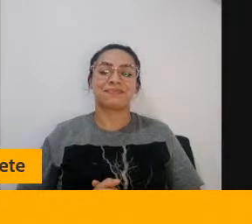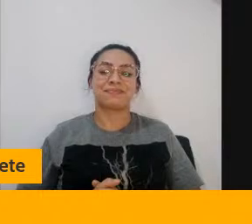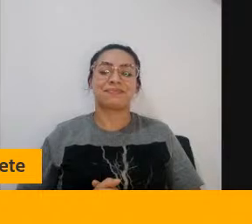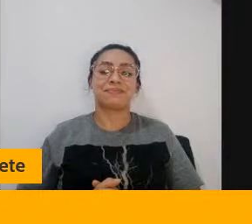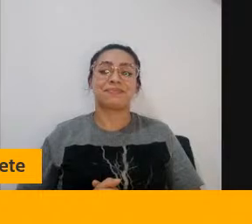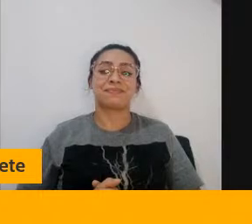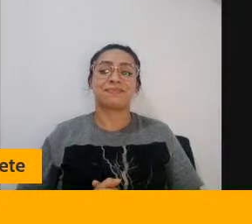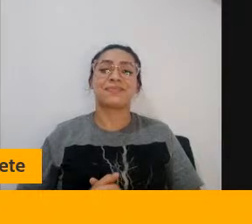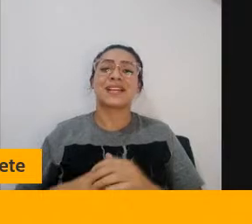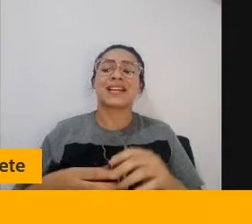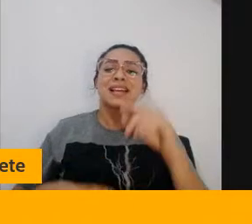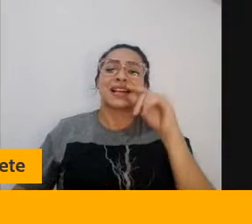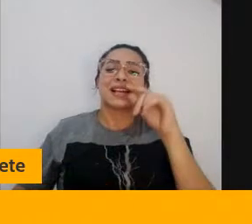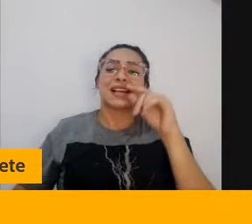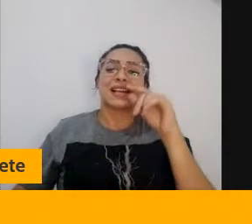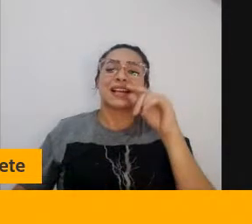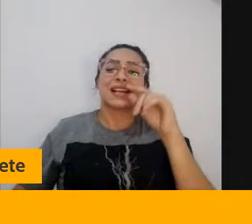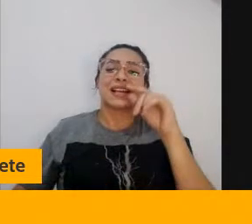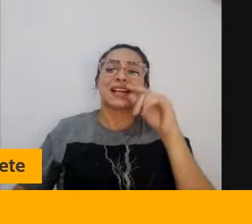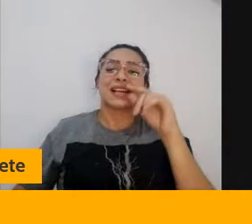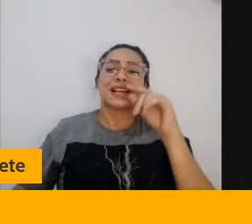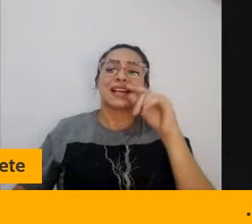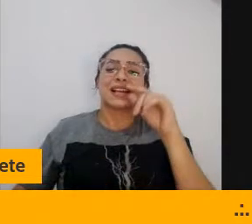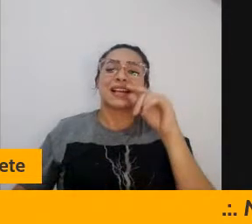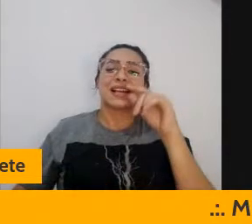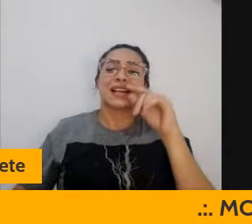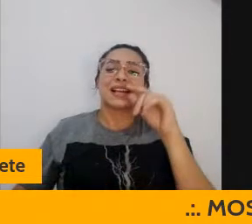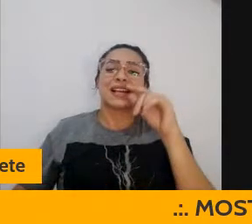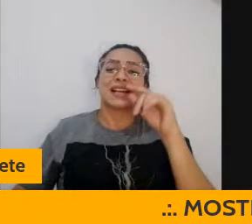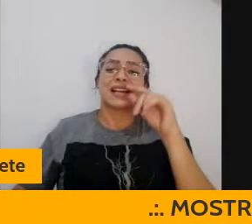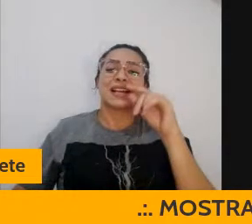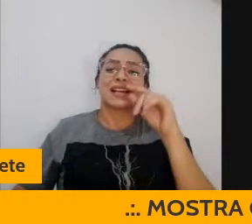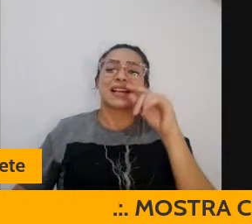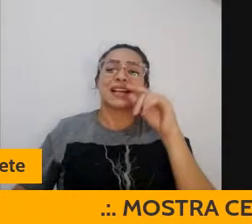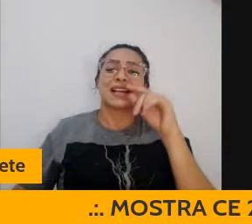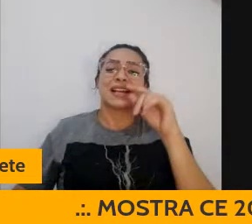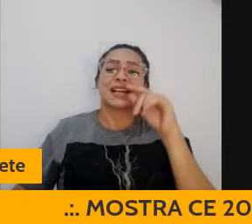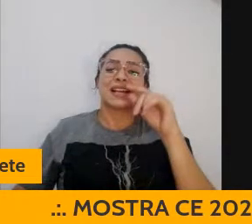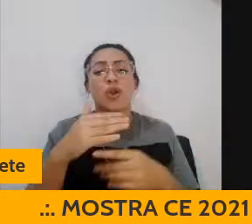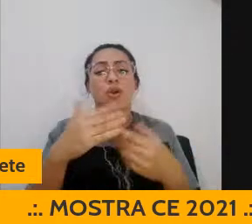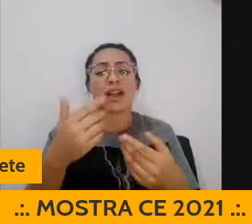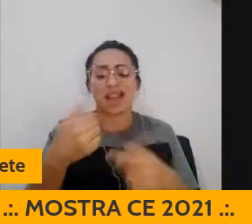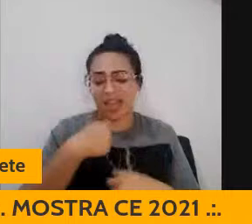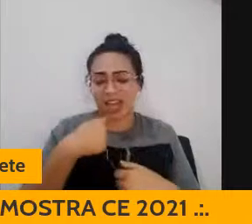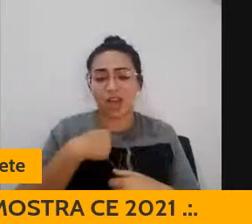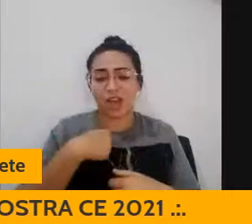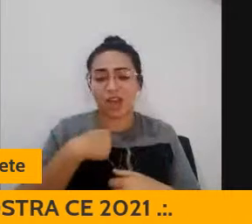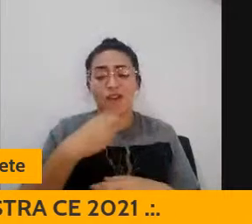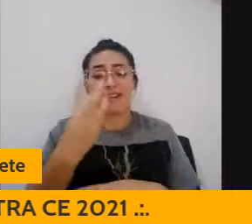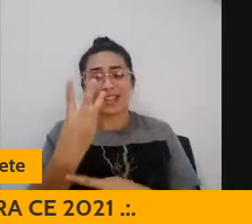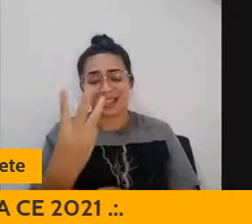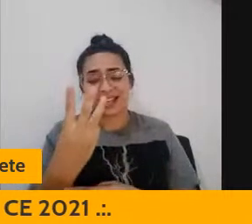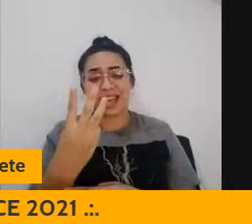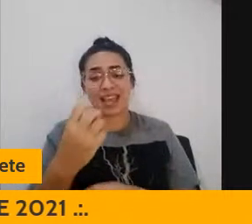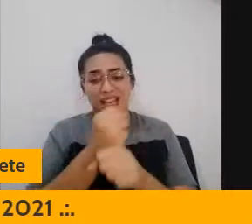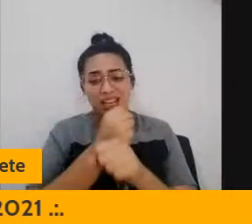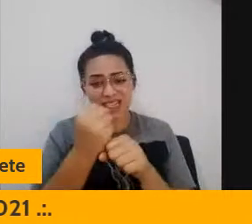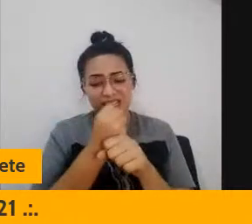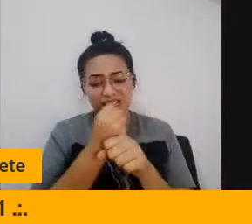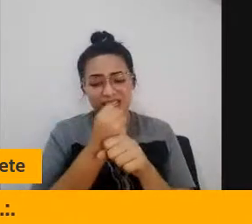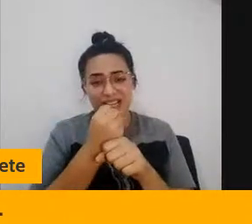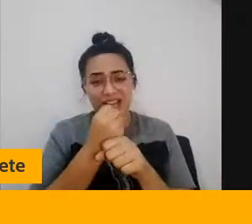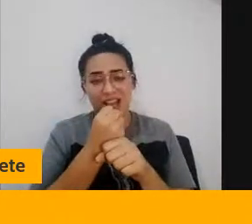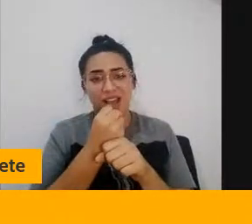agora, 3 anos e meio, daqui a 3 anos e meio, o Rondon falou isso aí. Quer dizer que eu vou ficar 3 anos e meio no é